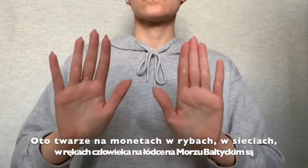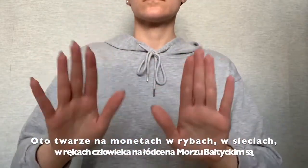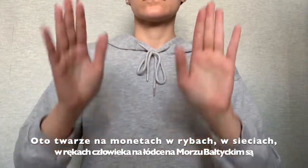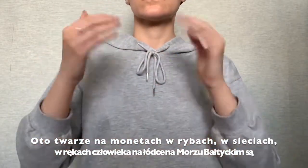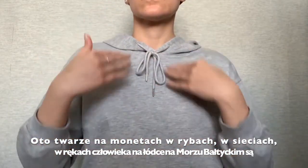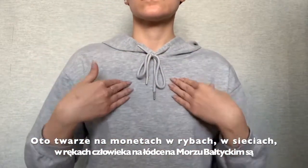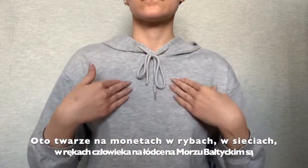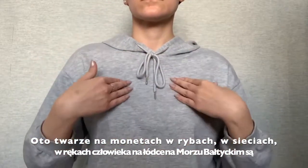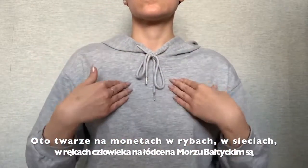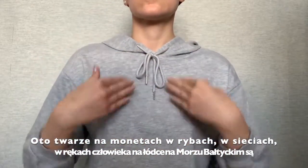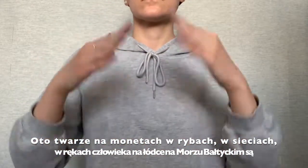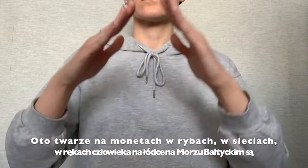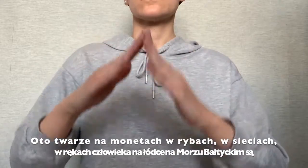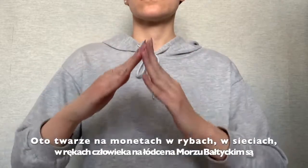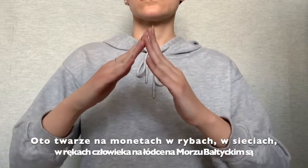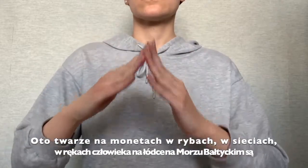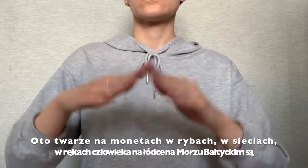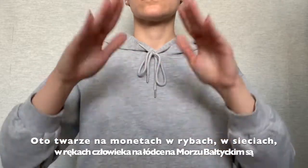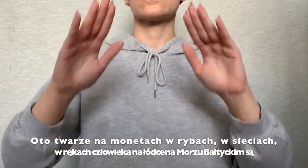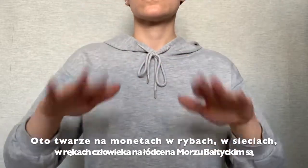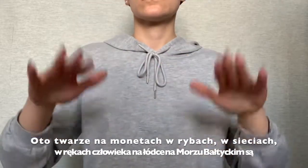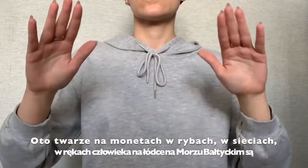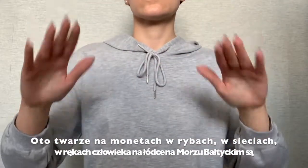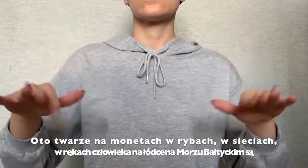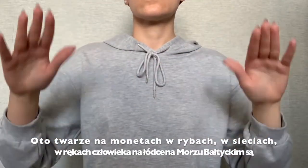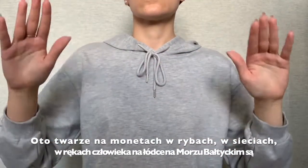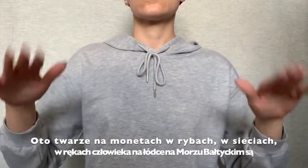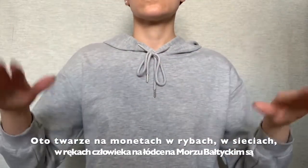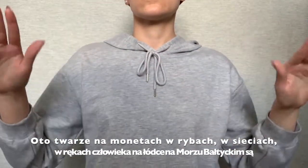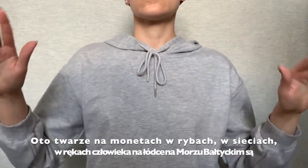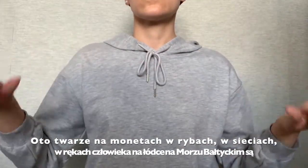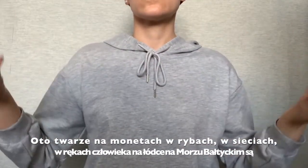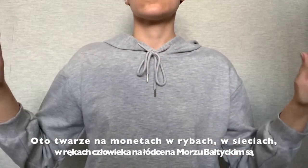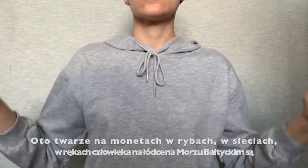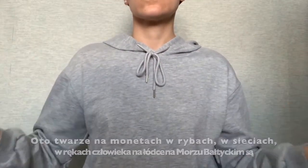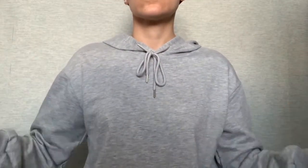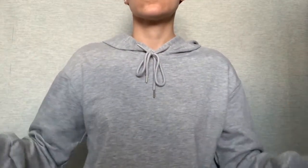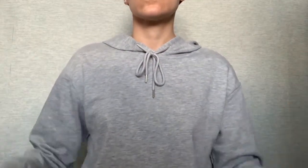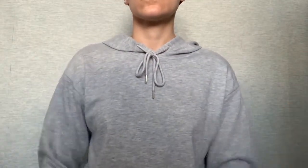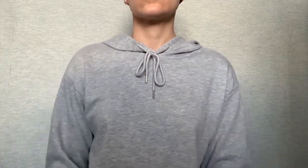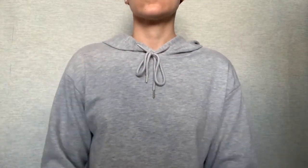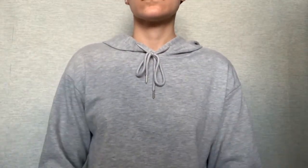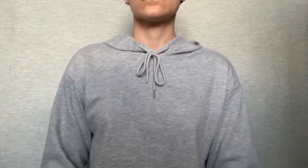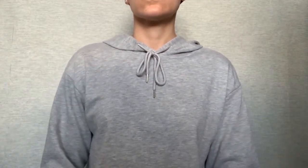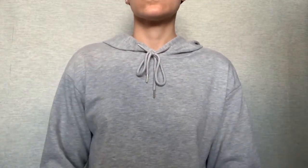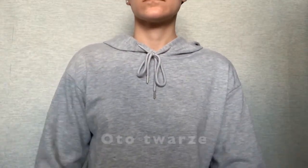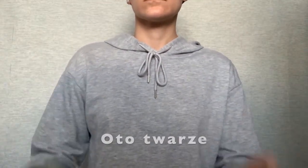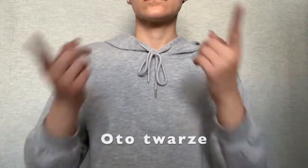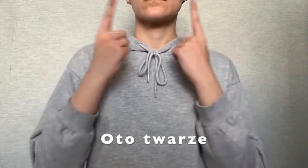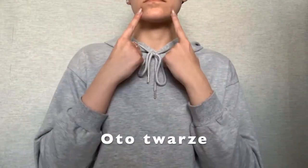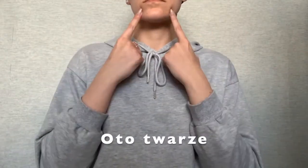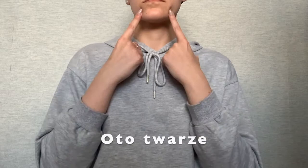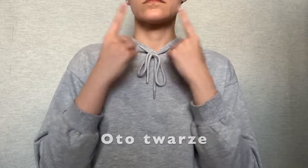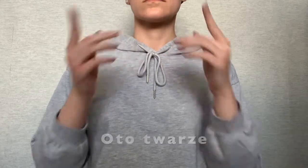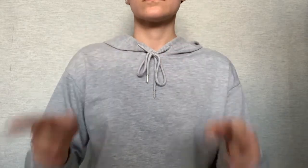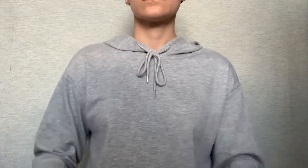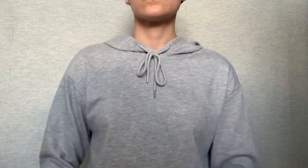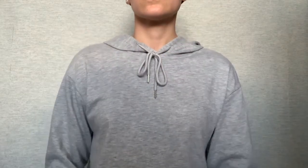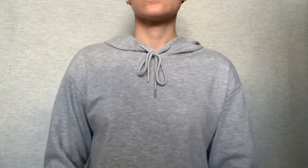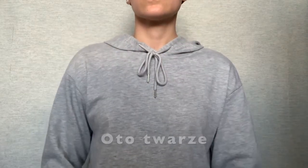rękach człowieka na łódce na Morzu Bałtyckim są. Oto twarze,